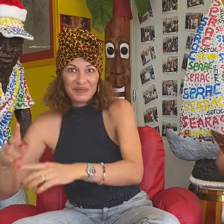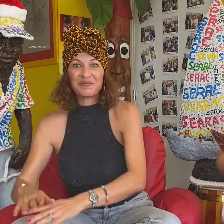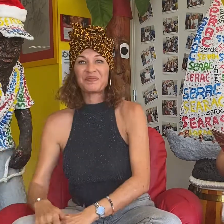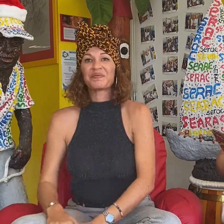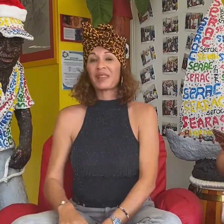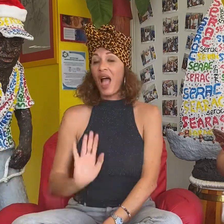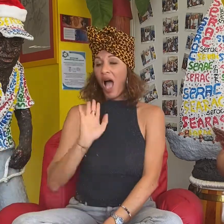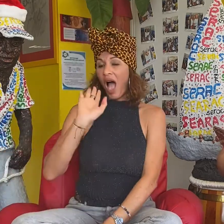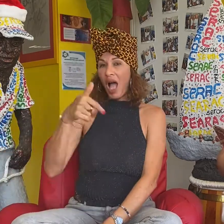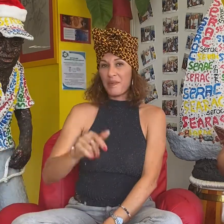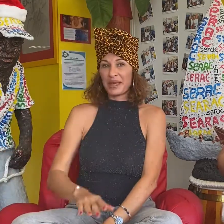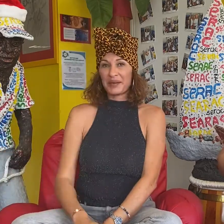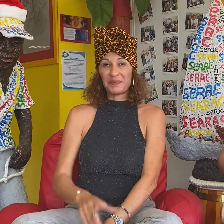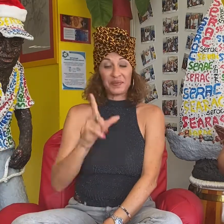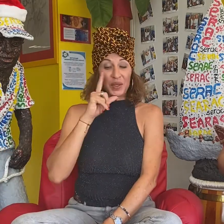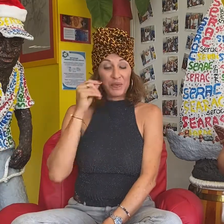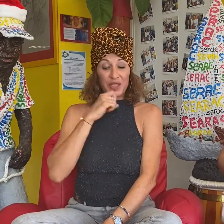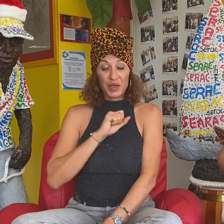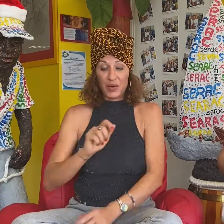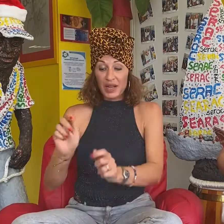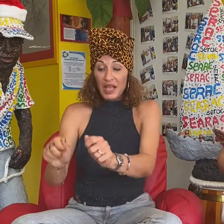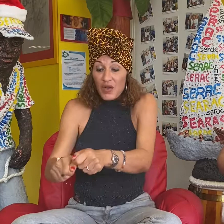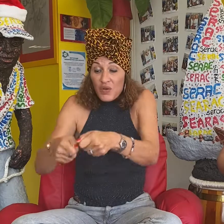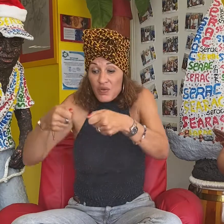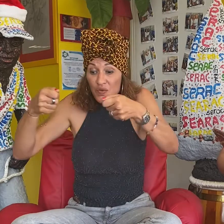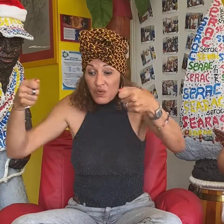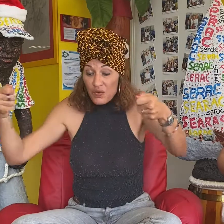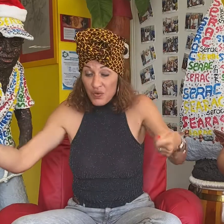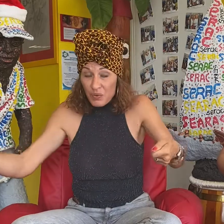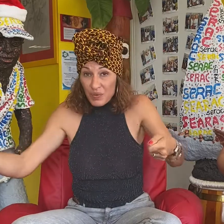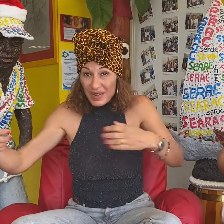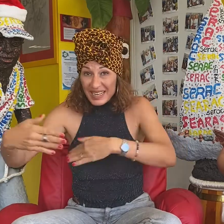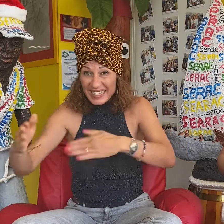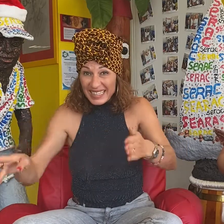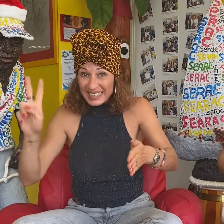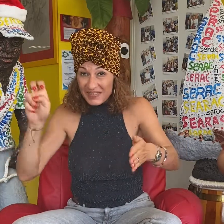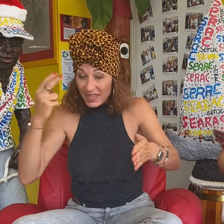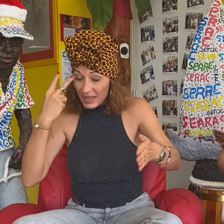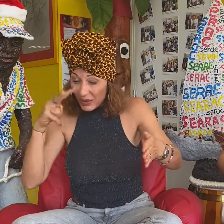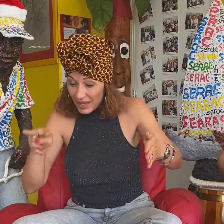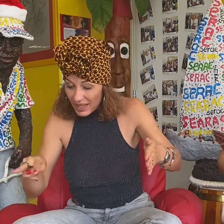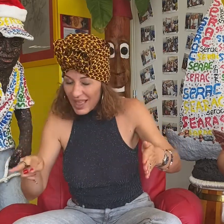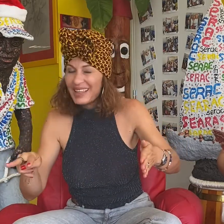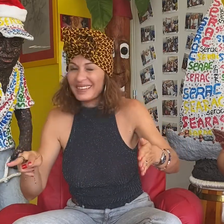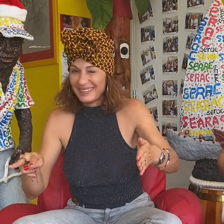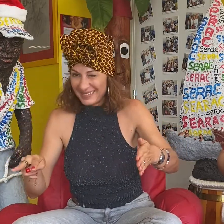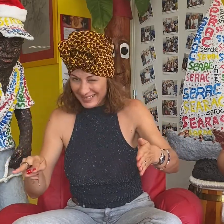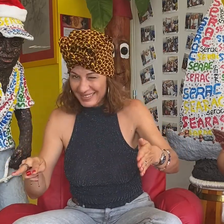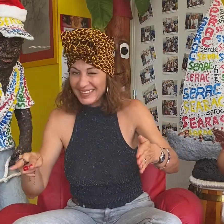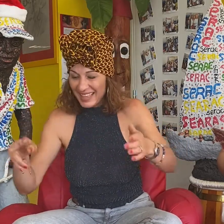Le Père Noël ouvre les casiers et met les jouets dans le traîneau.